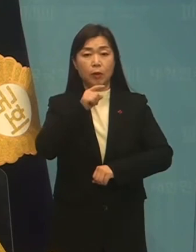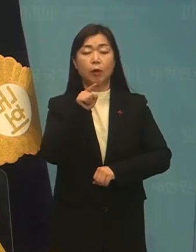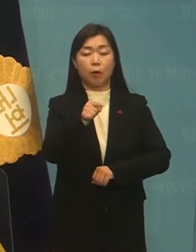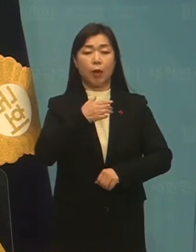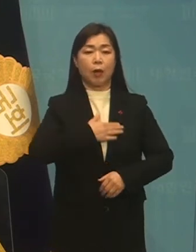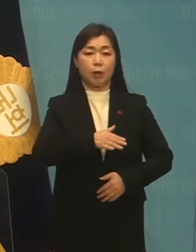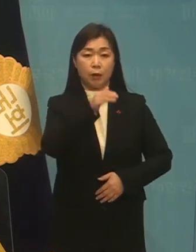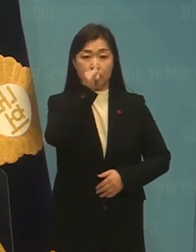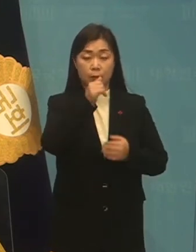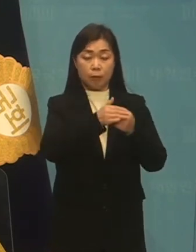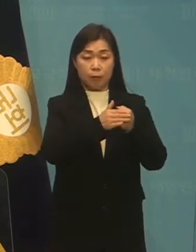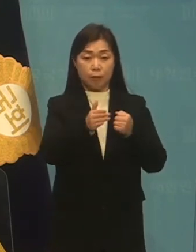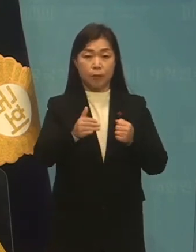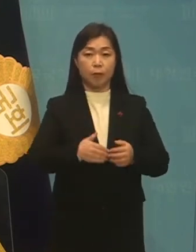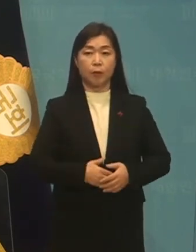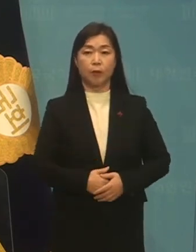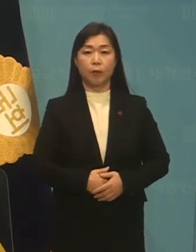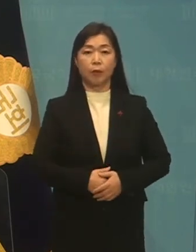있기 때문입니다.